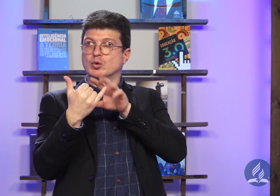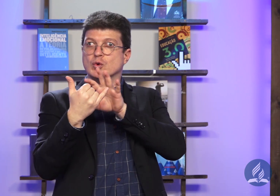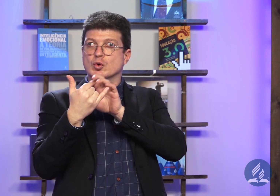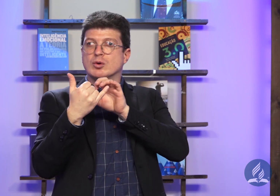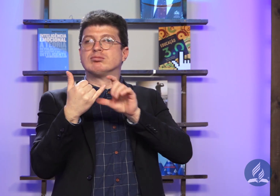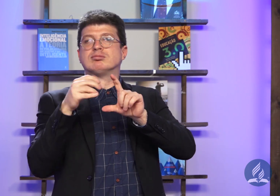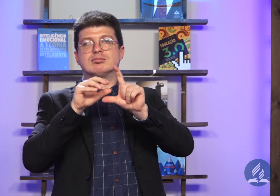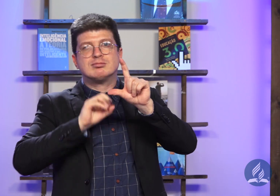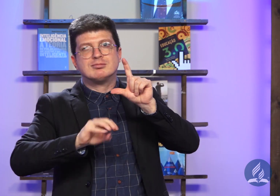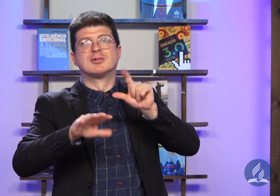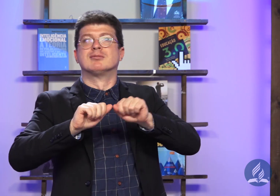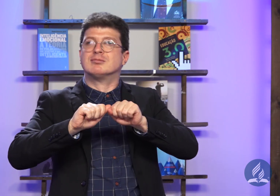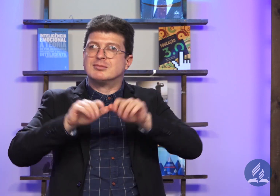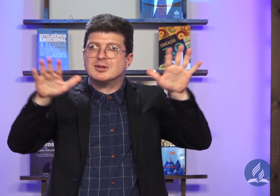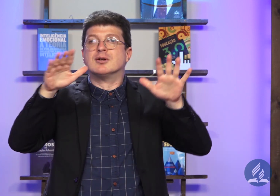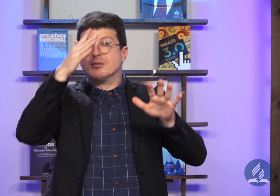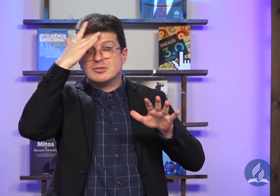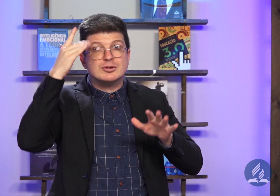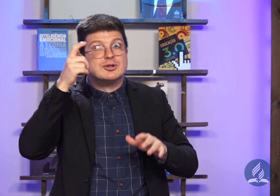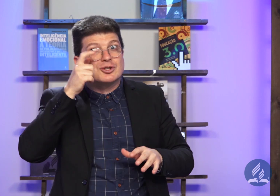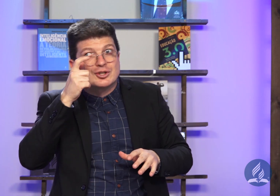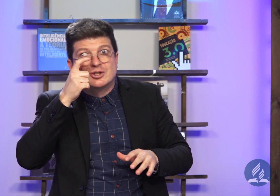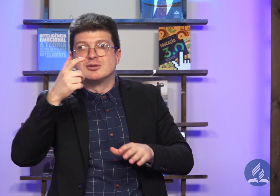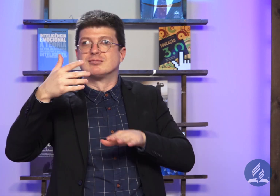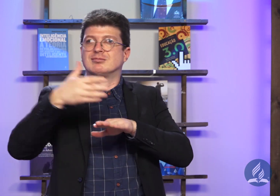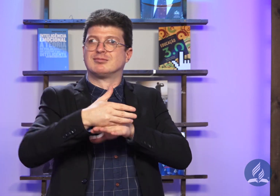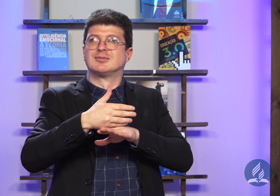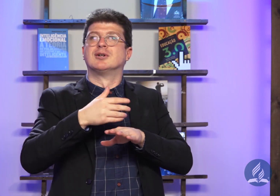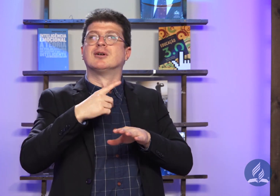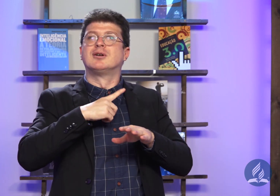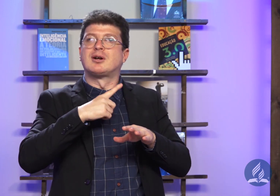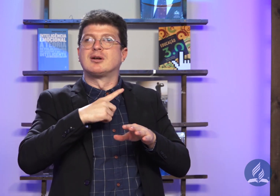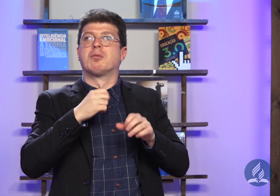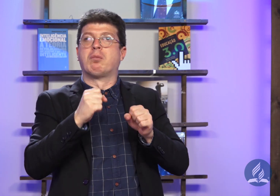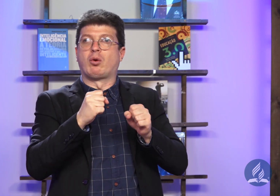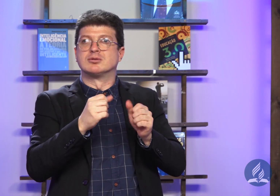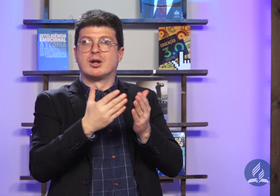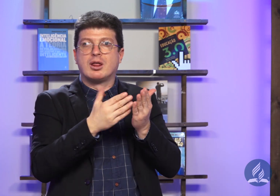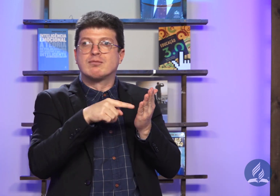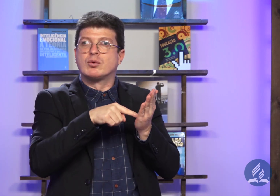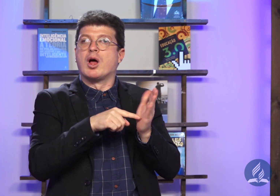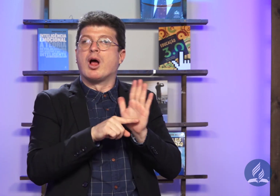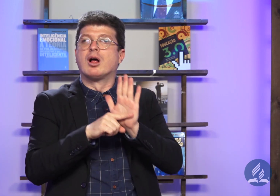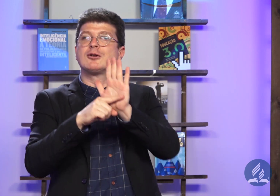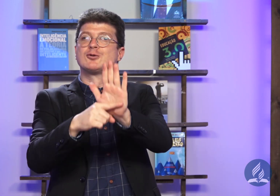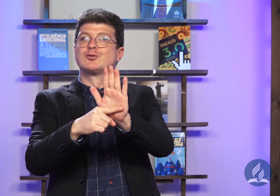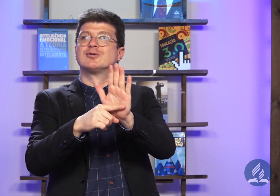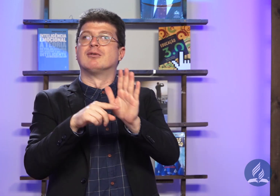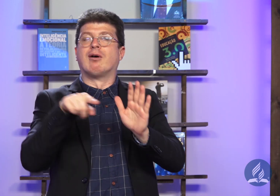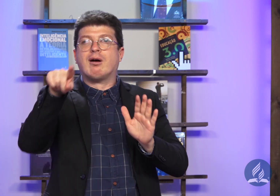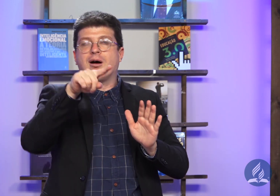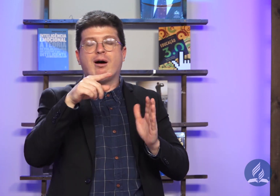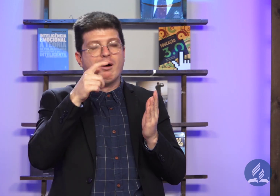pelo YouTube, compartilhar também com os seus amigos, com os seus colegas. As pessoas podem assistir, você pode ajudar cada um